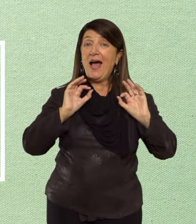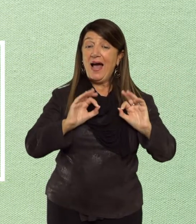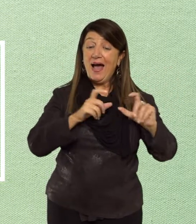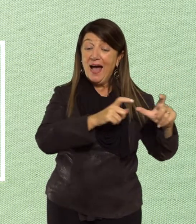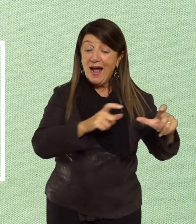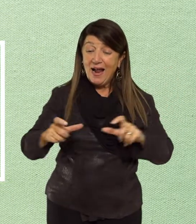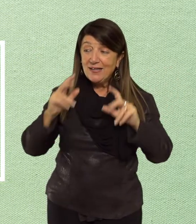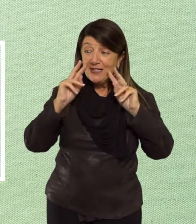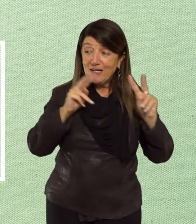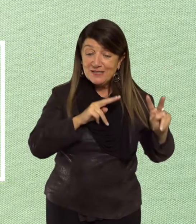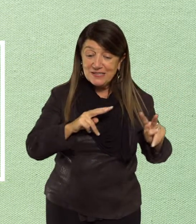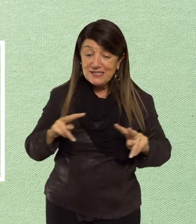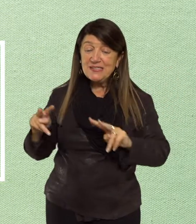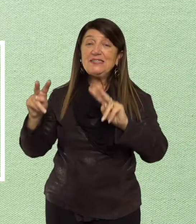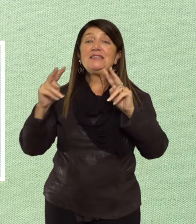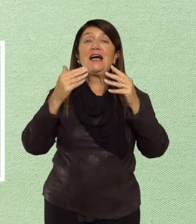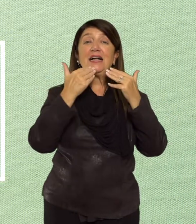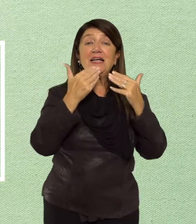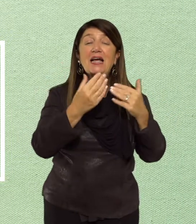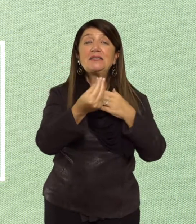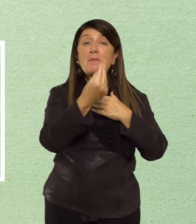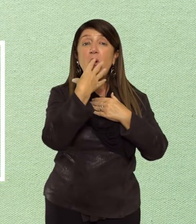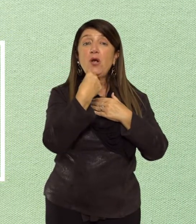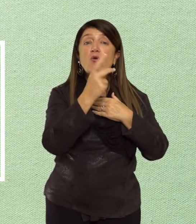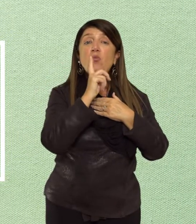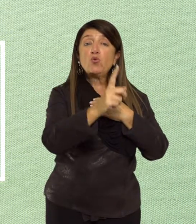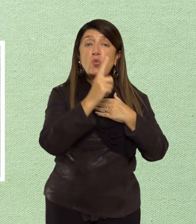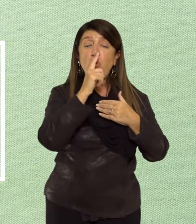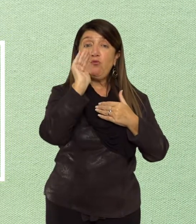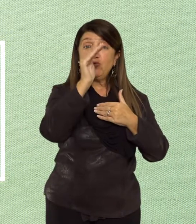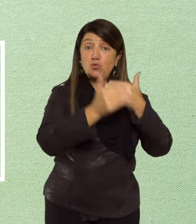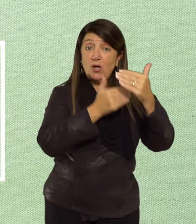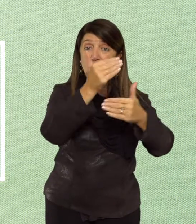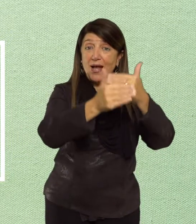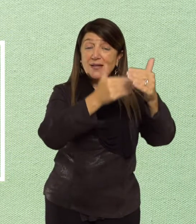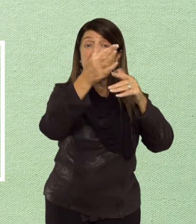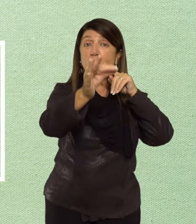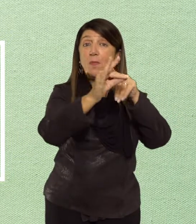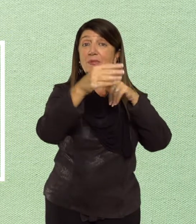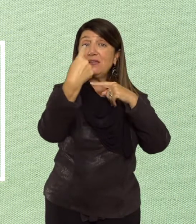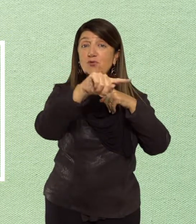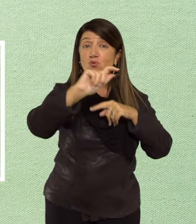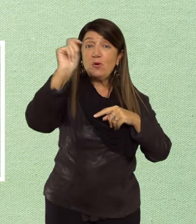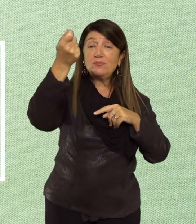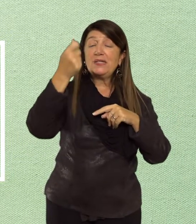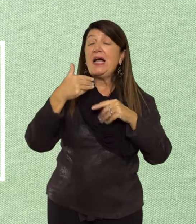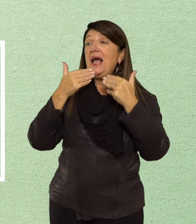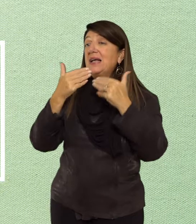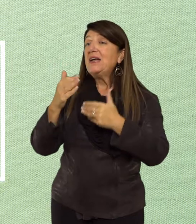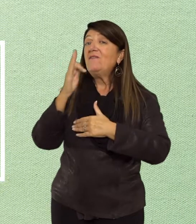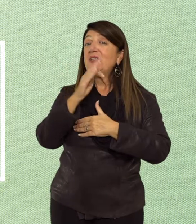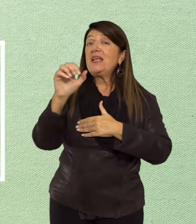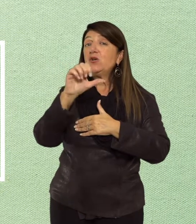In bocca al lupo per la tua carriera, per i prossimi obiettivi. Ringraziamo ovviamente Federico Stella e Mattia Strocchio